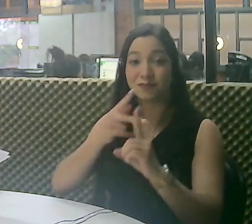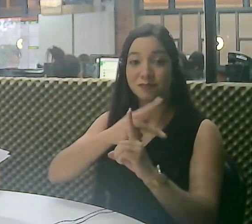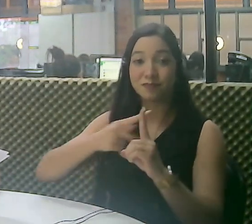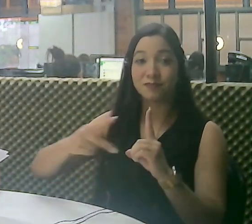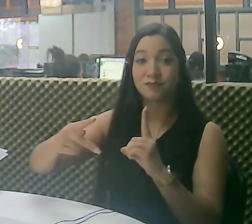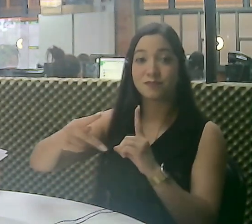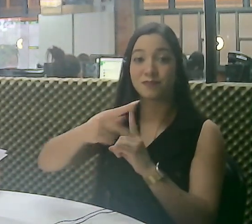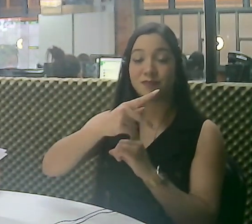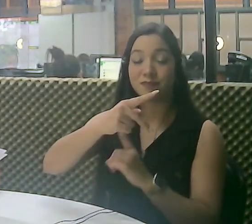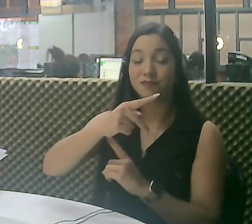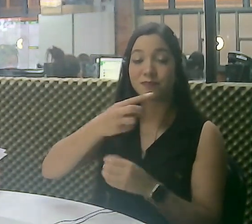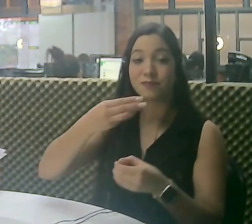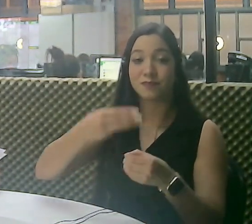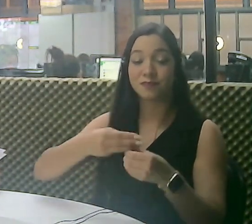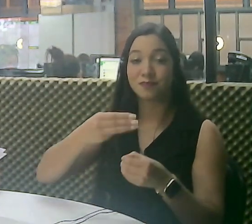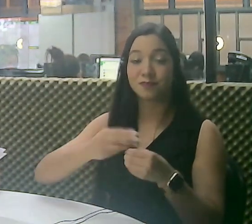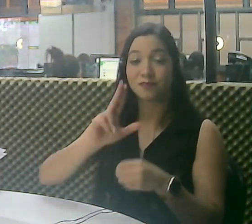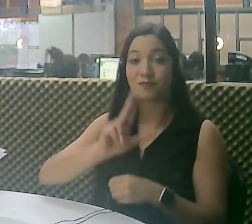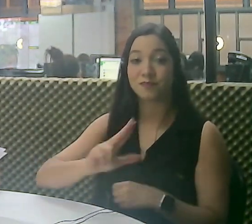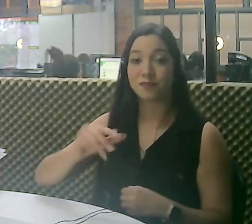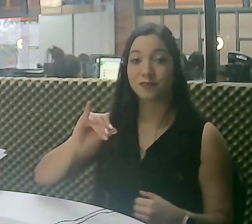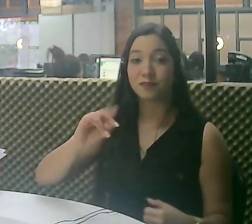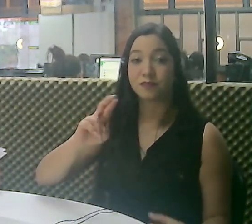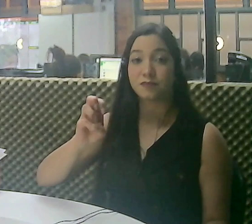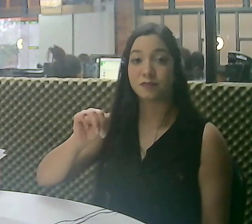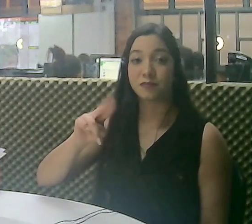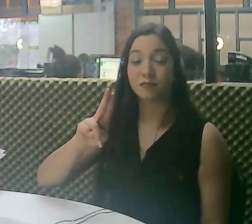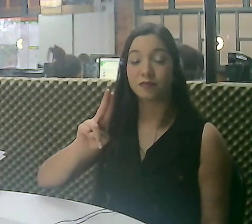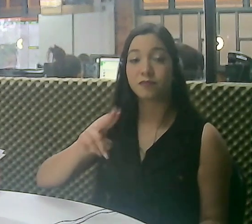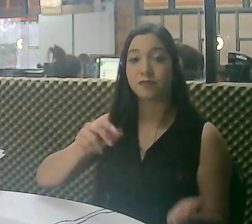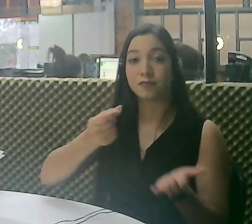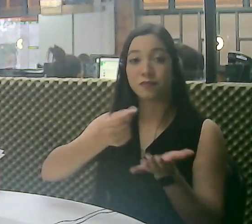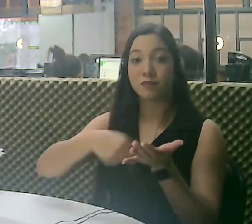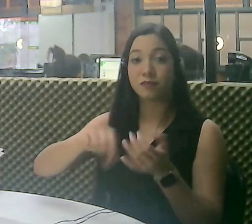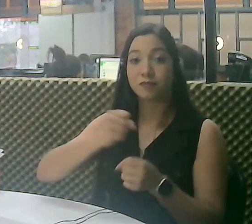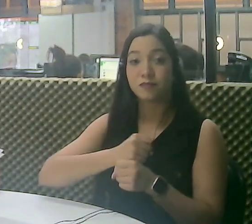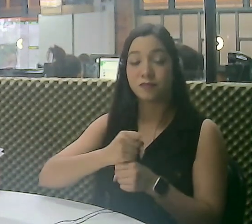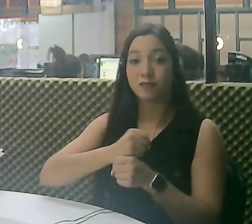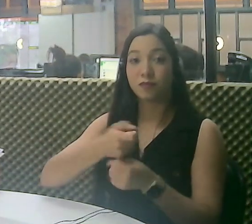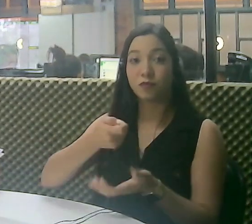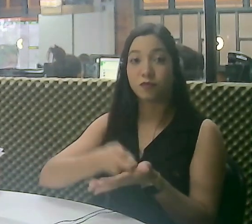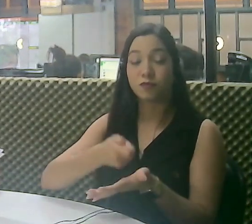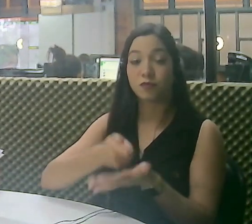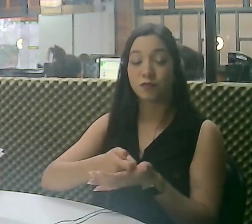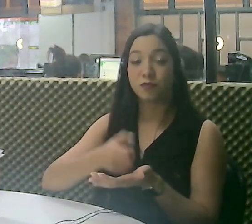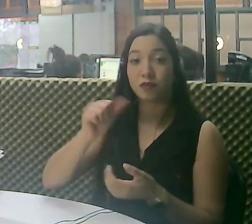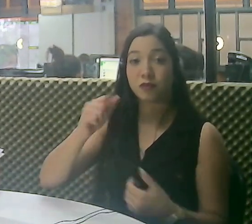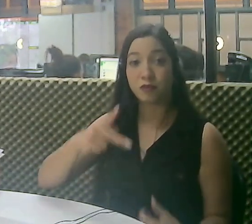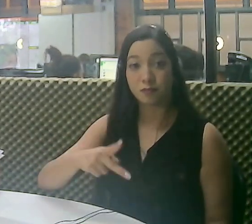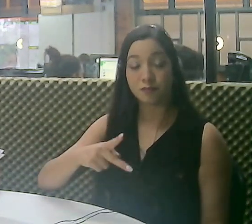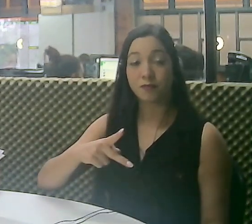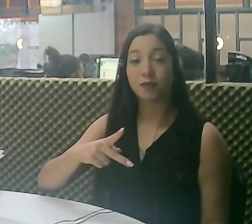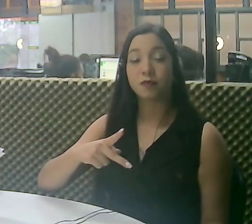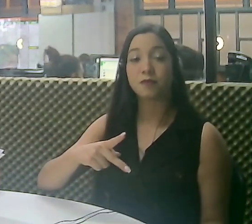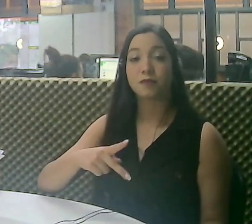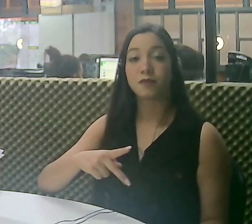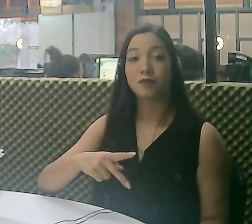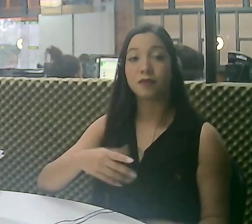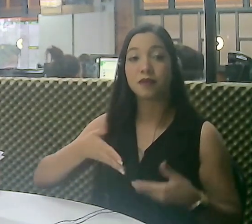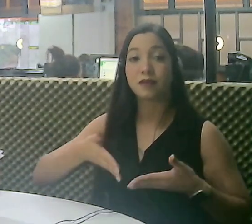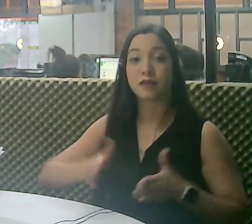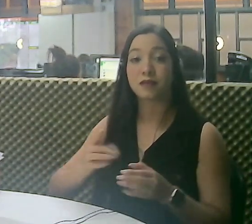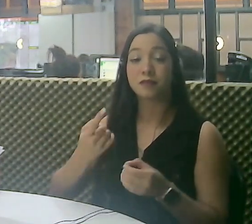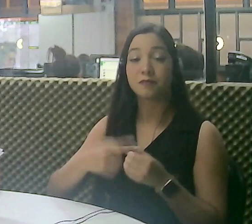Servidores Públicos do município de Uberlândia, o IPREMO, realiza o recadastramento anual obrigatório de aposentados e pensionistas nascidos